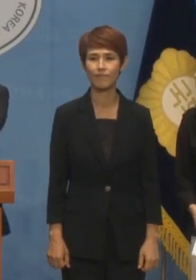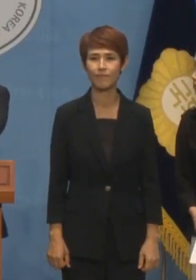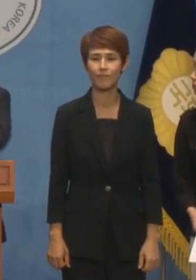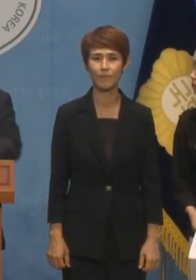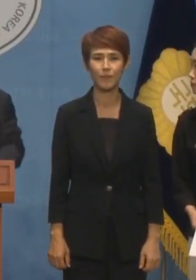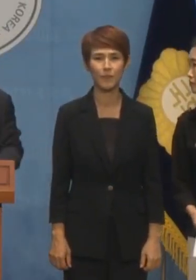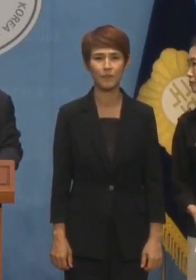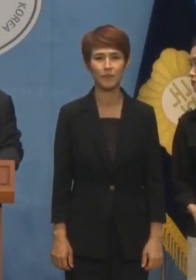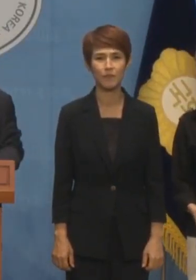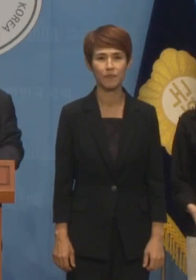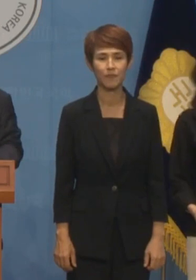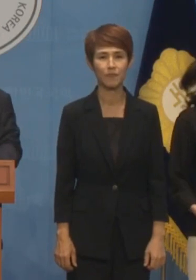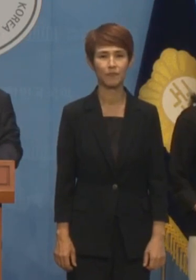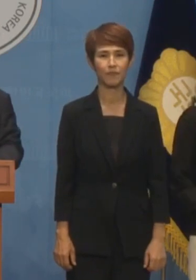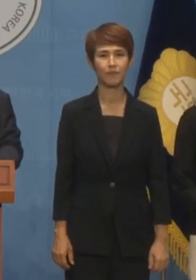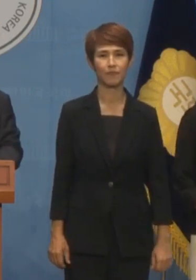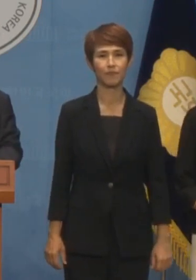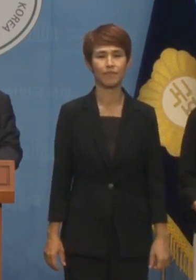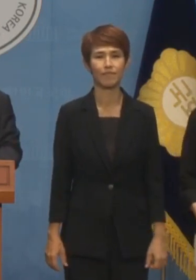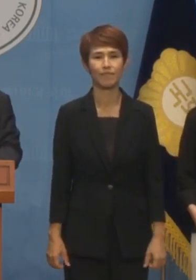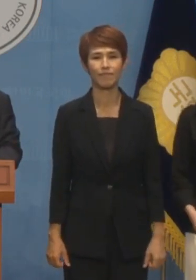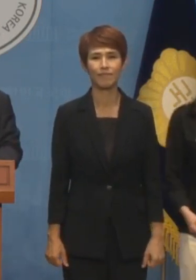아직 덜 왔어.